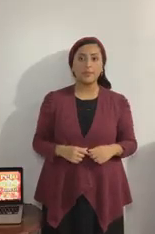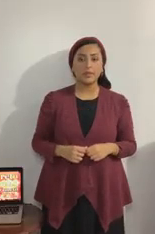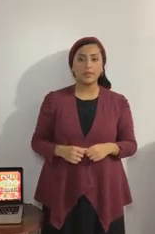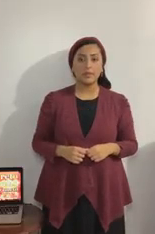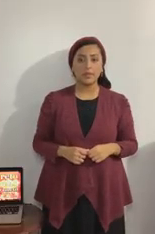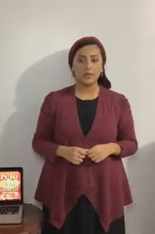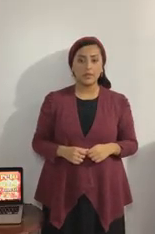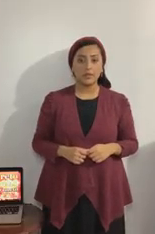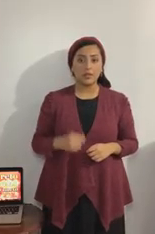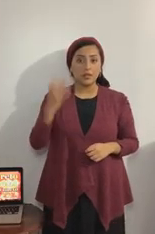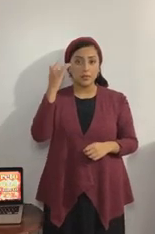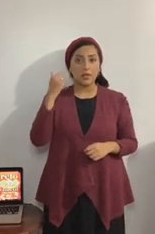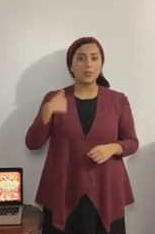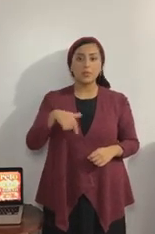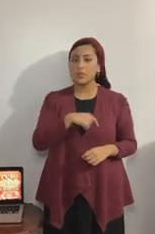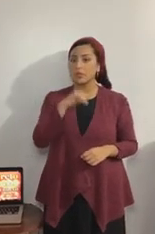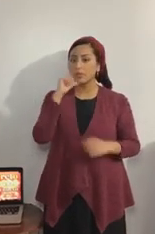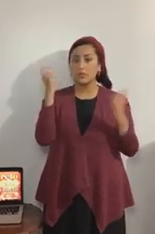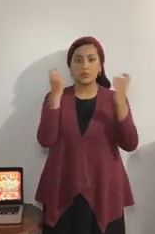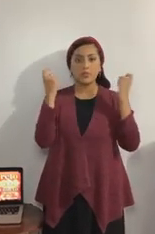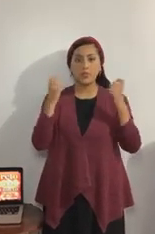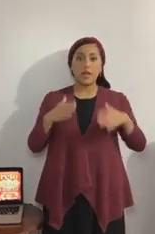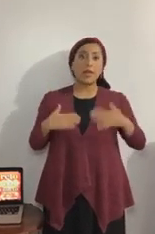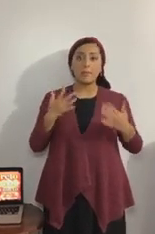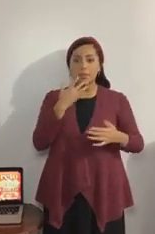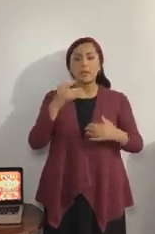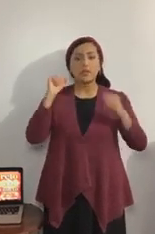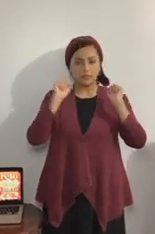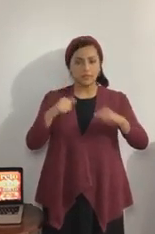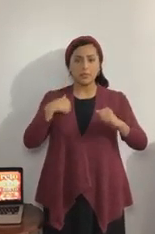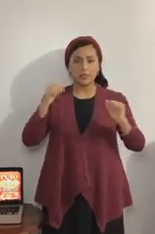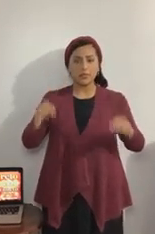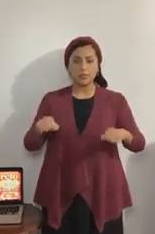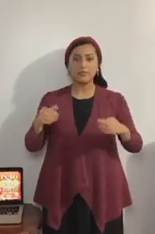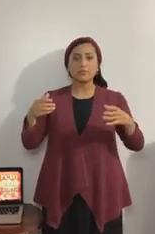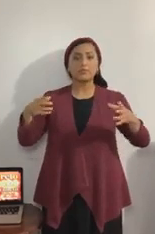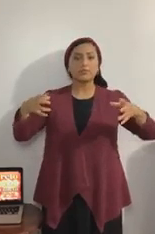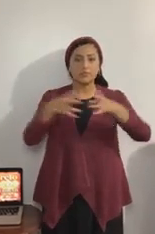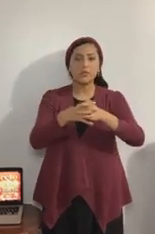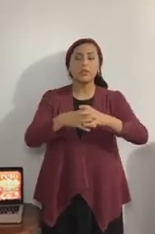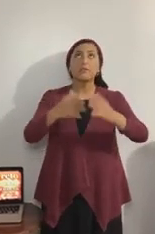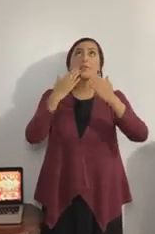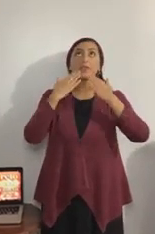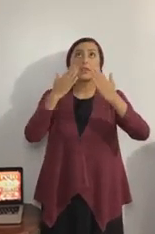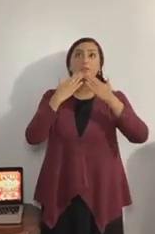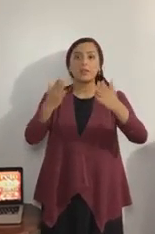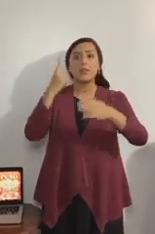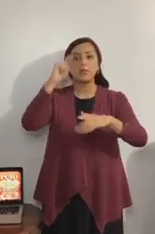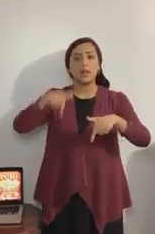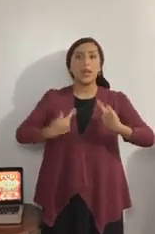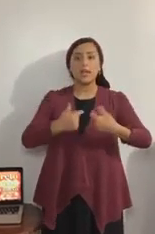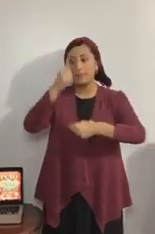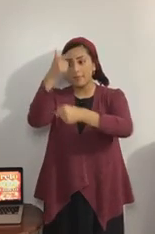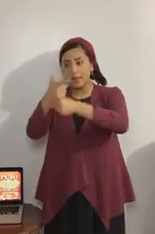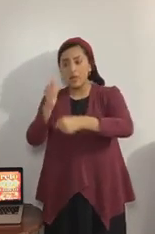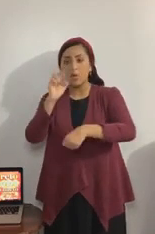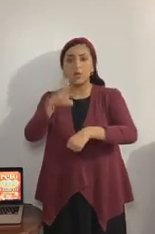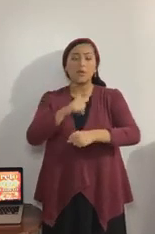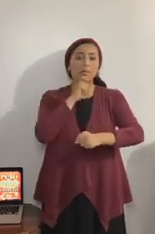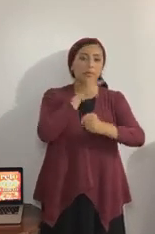Entonces, por eso nosotros no celebramos cumpleaños. Podemos dar gracias por la vida de una persona, de un aj o de una jot, un hermano, una hermana,